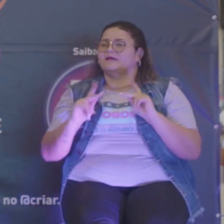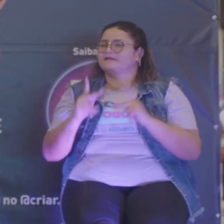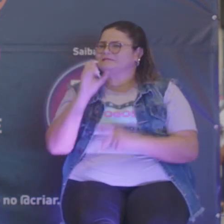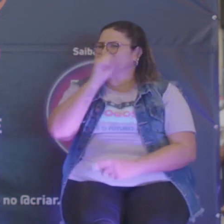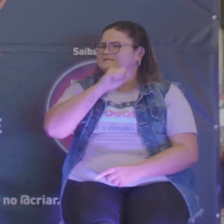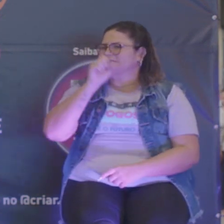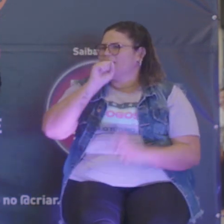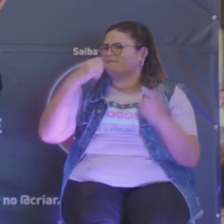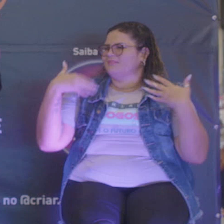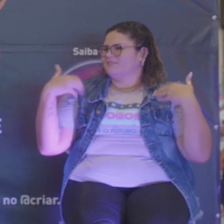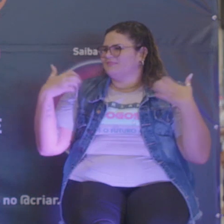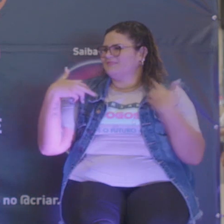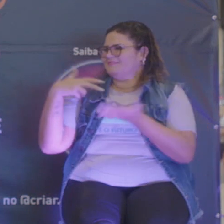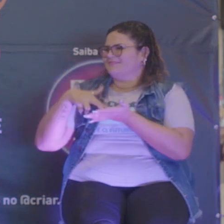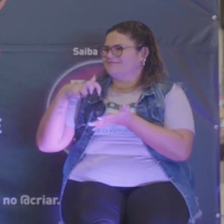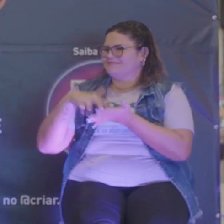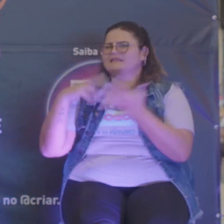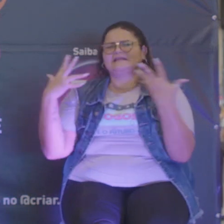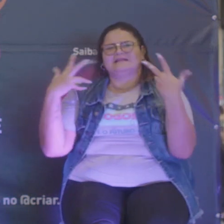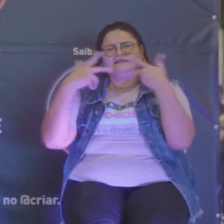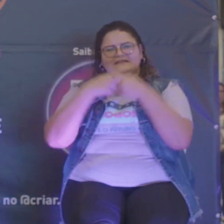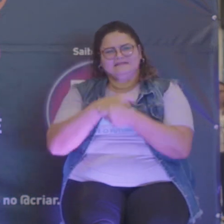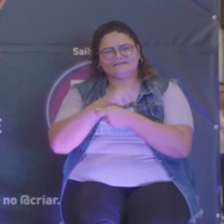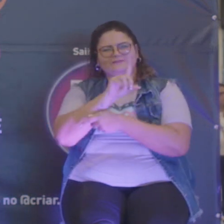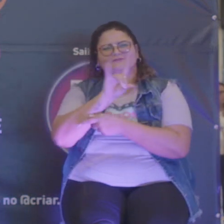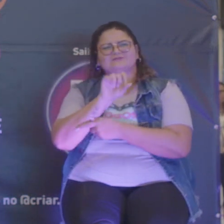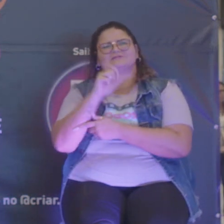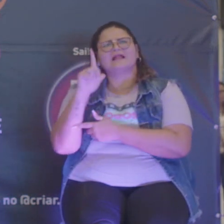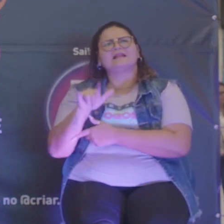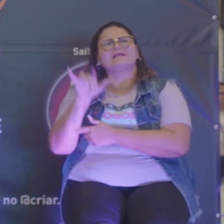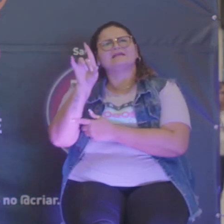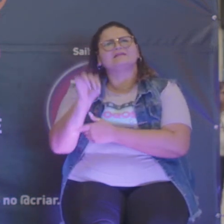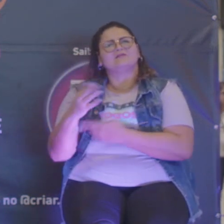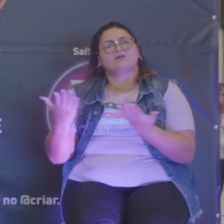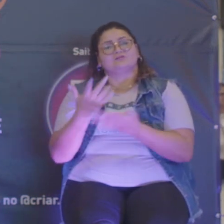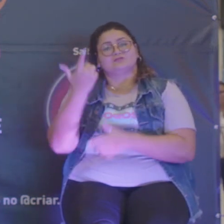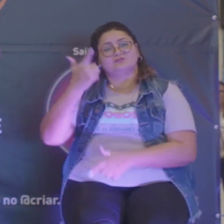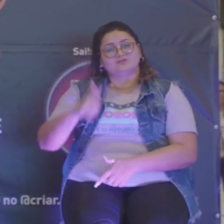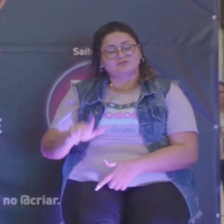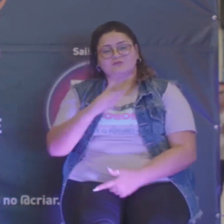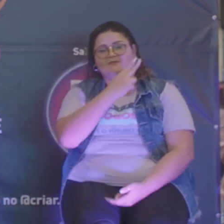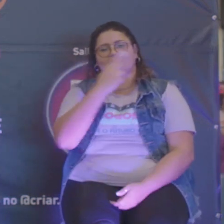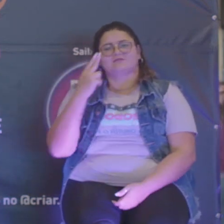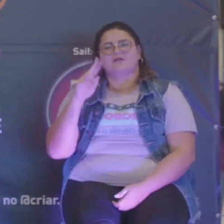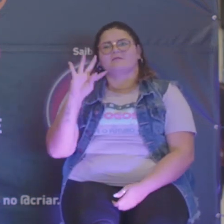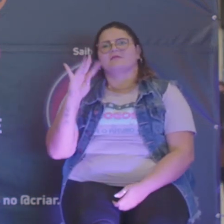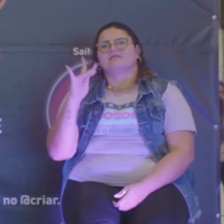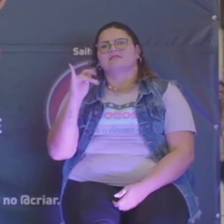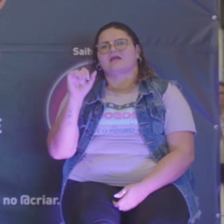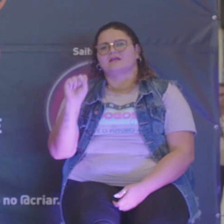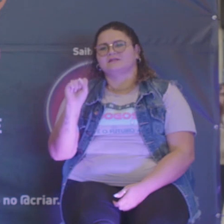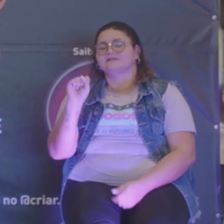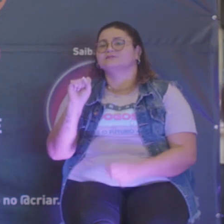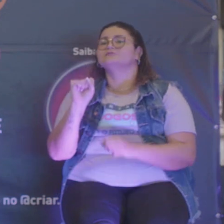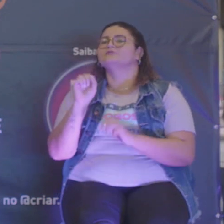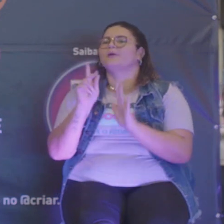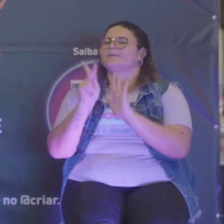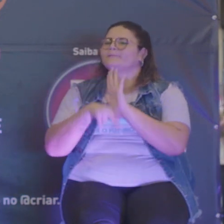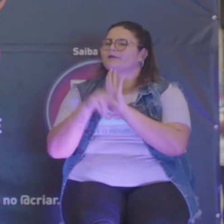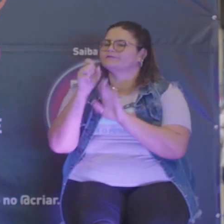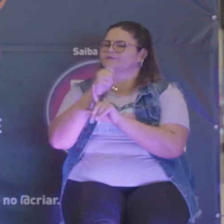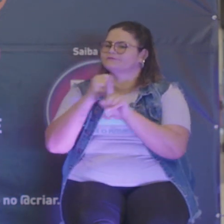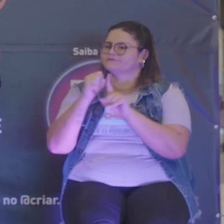sábado animado, bonito. Eu estou aqui mais uma vez, né? Sou a Thaís, fundadora do projeto social Futuro